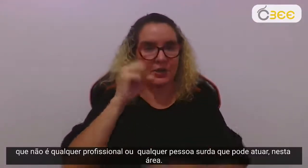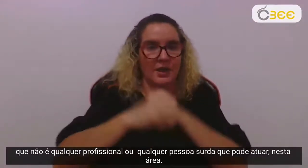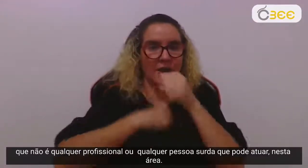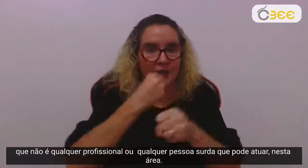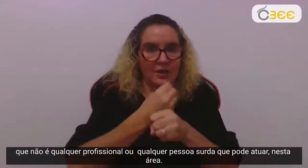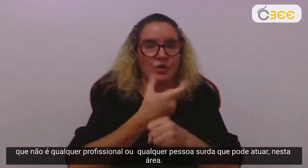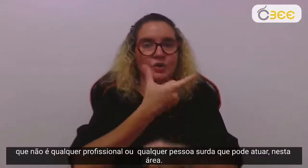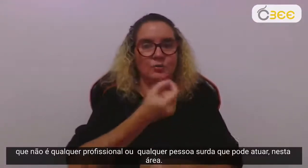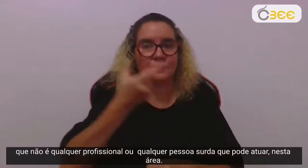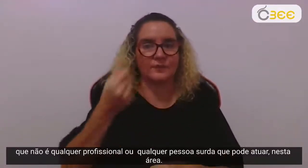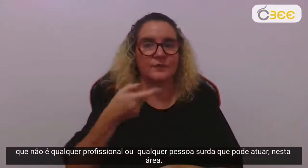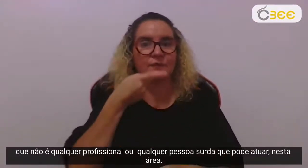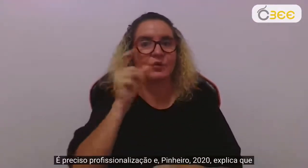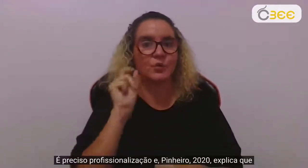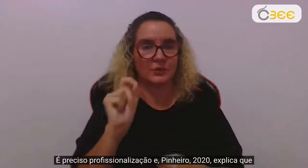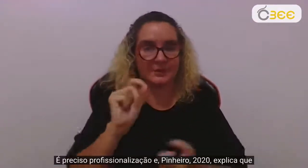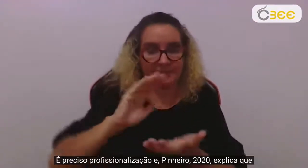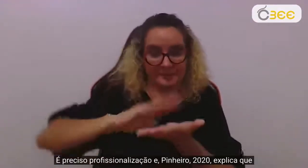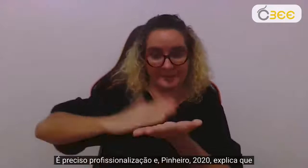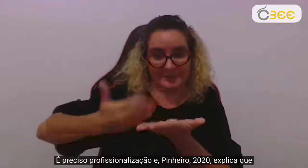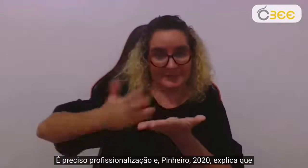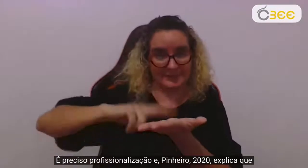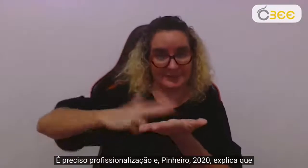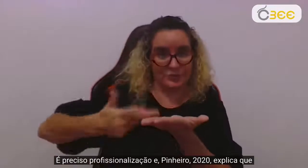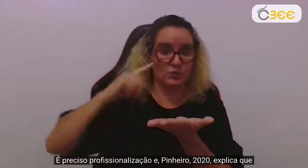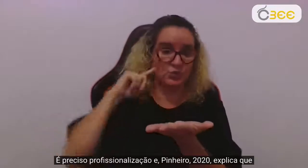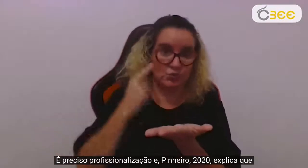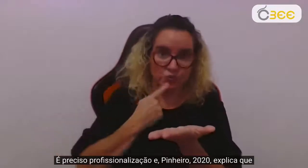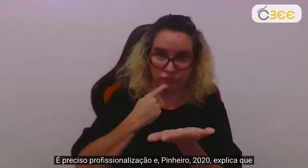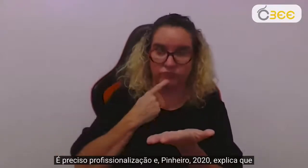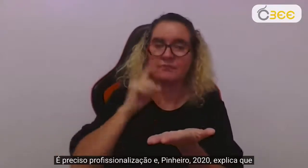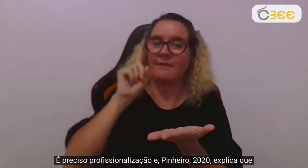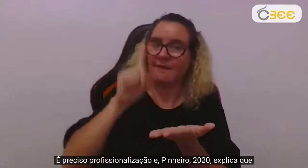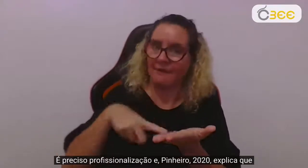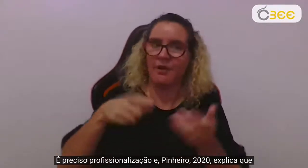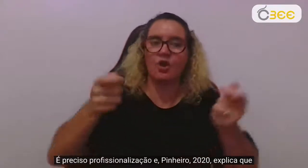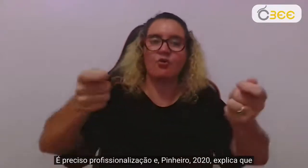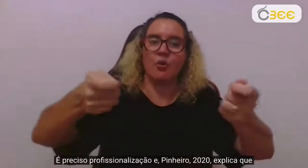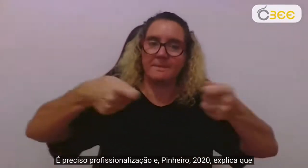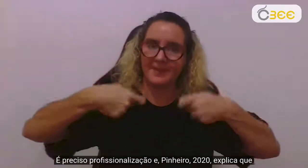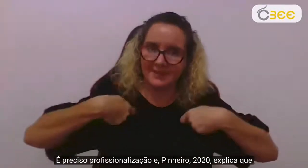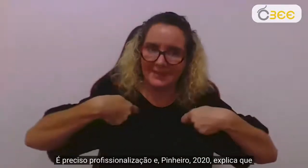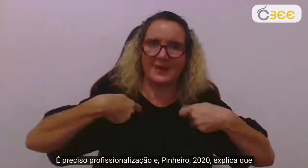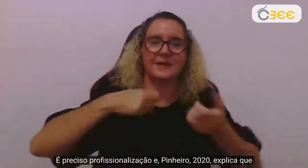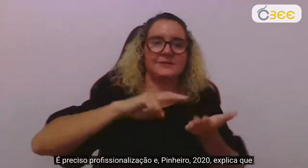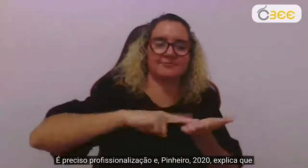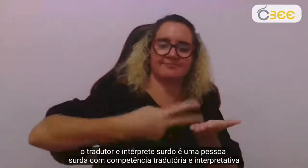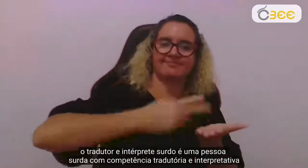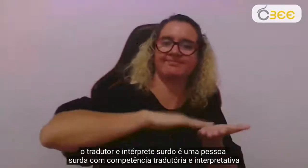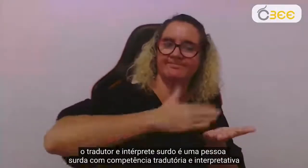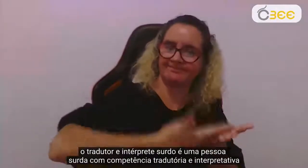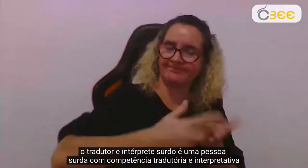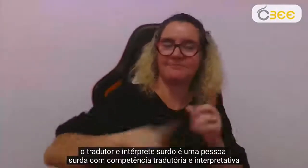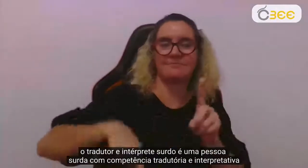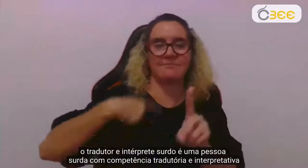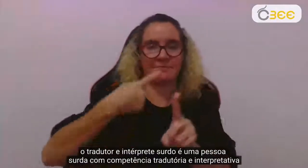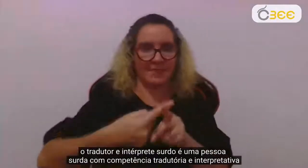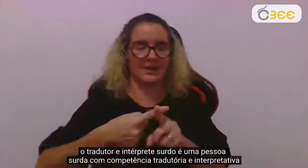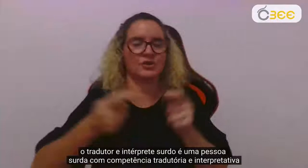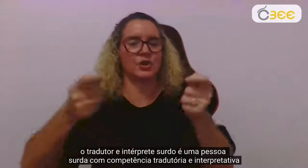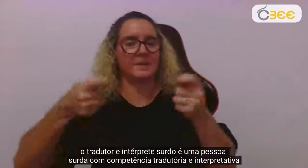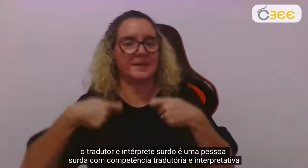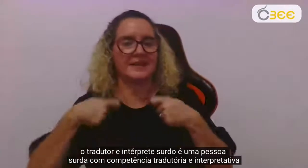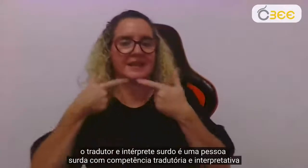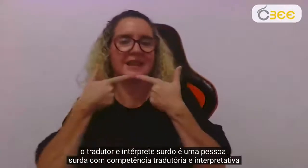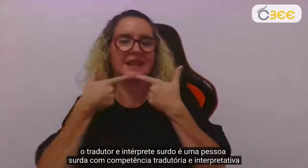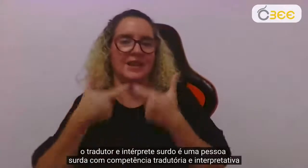atuar nesta área. É preciso profissionalização e Pinheiro 2020 explica que o tradutor e intérprete